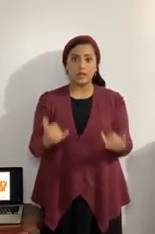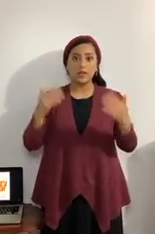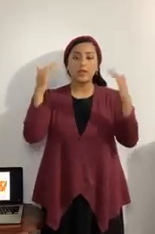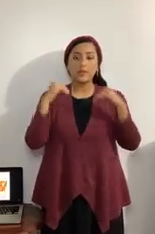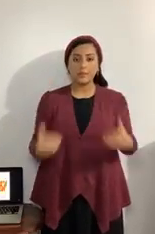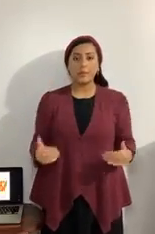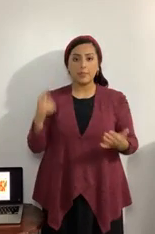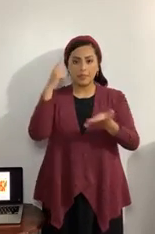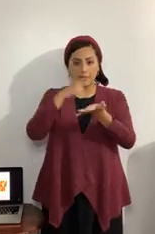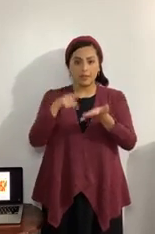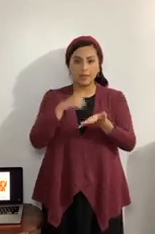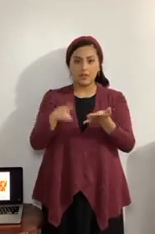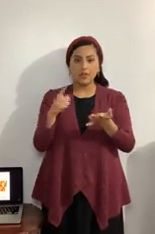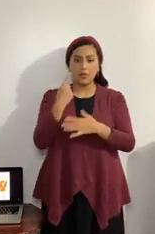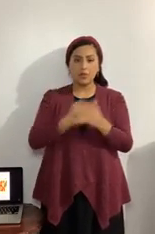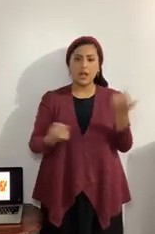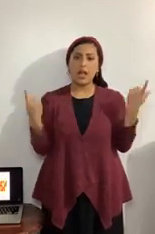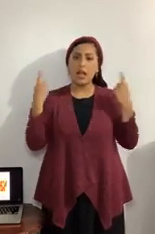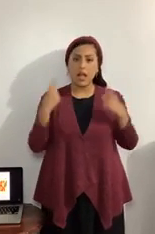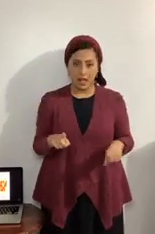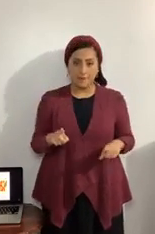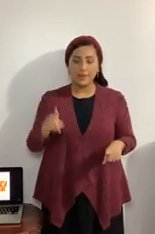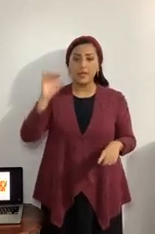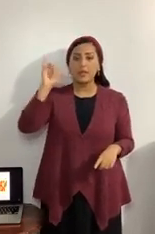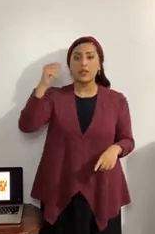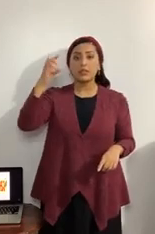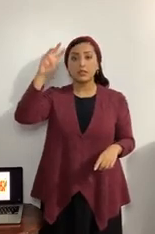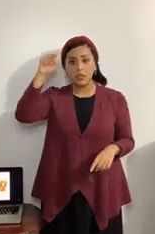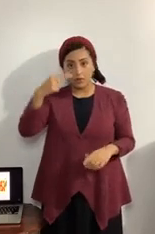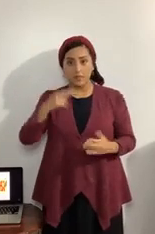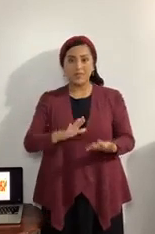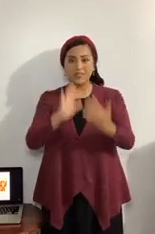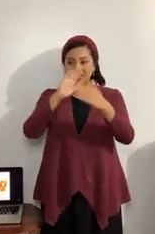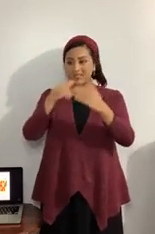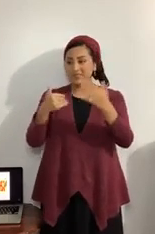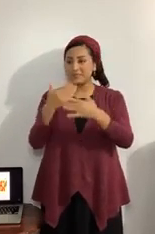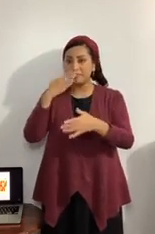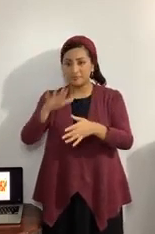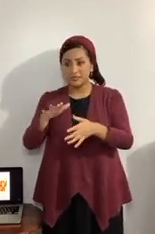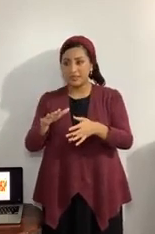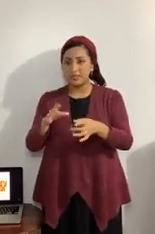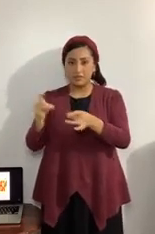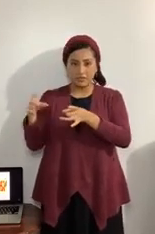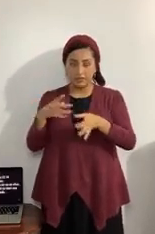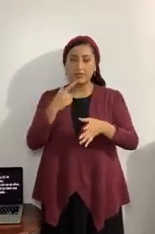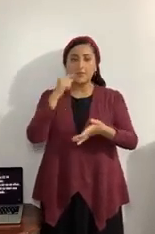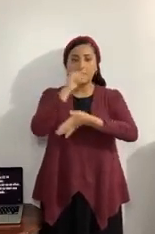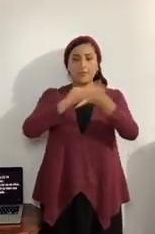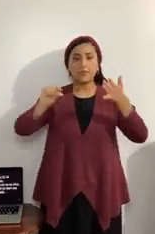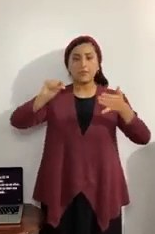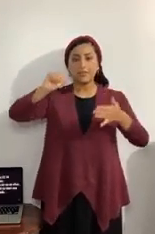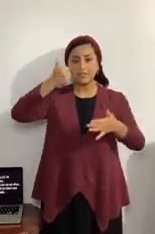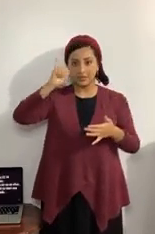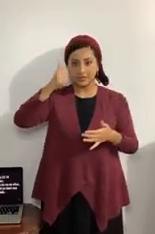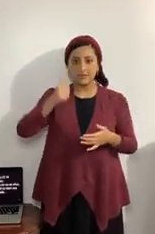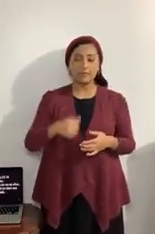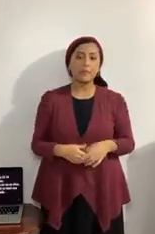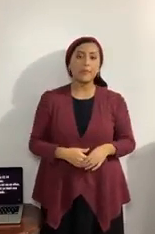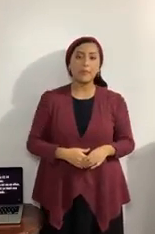qué reacción tuvo Yahweh ante esta abominación. Vamos a ver el verso 10 ahí en Éxodo 32, verso 10.